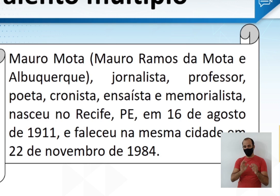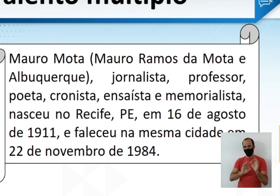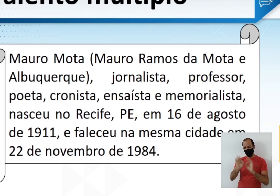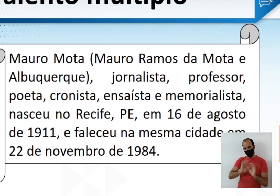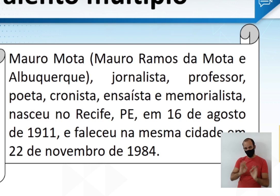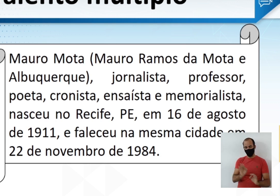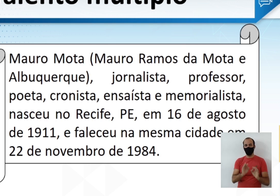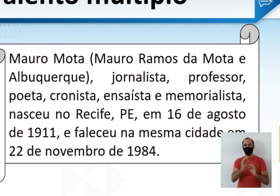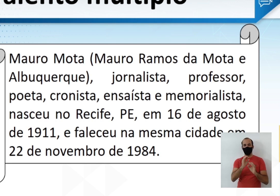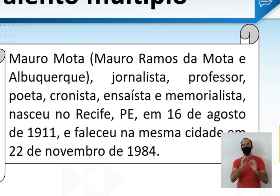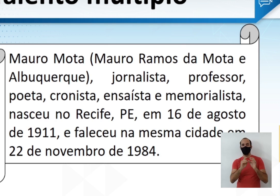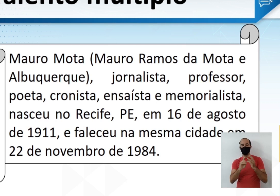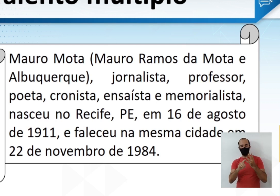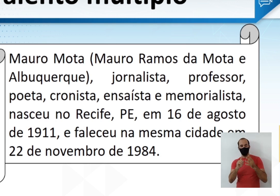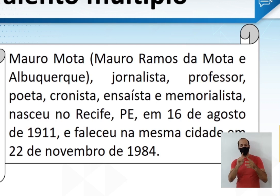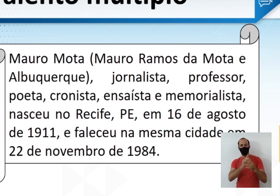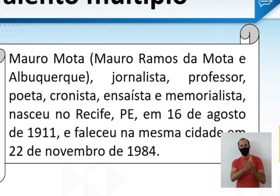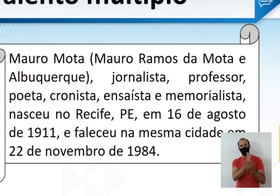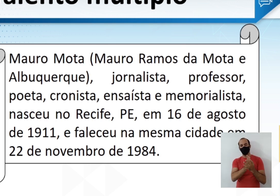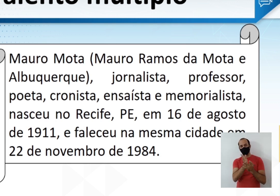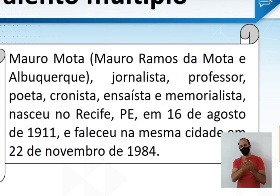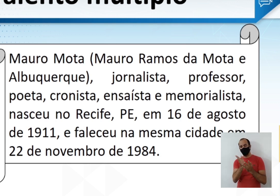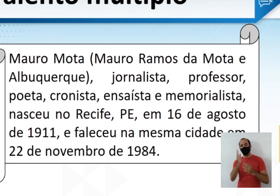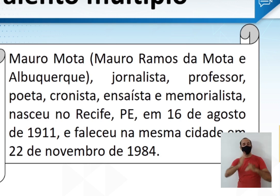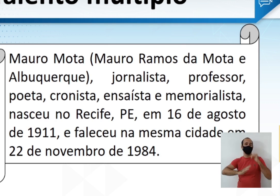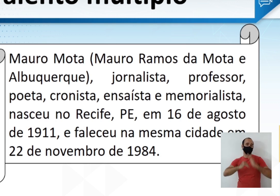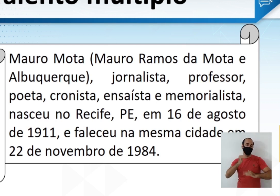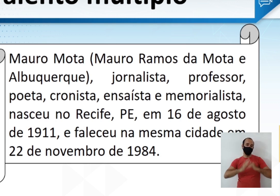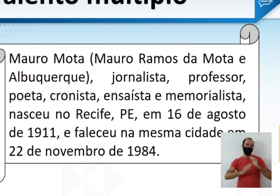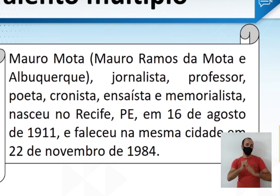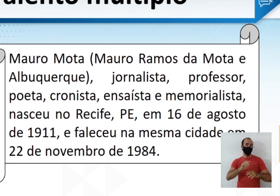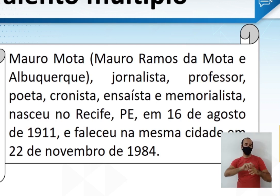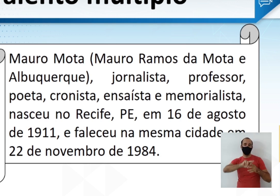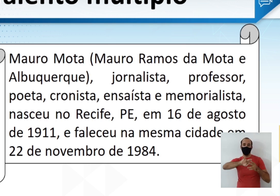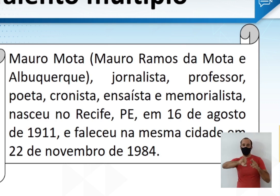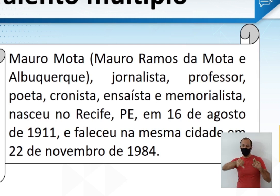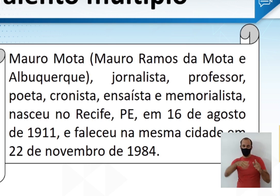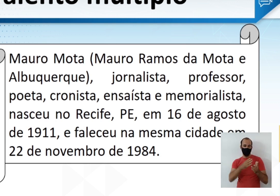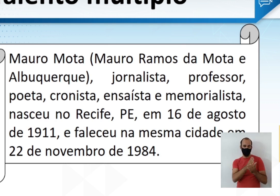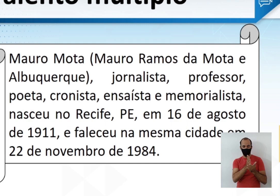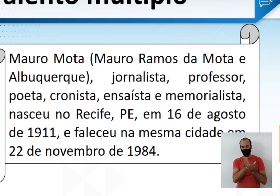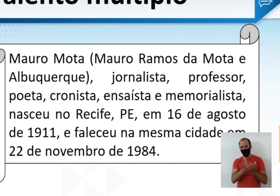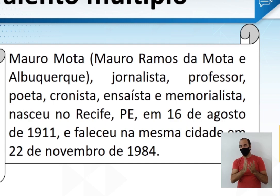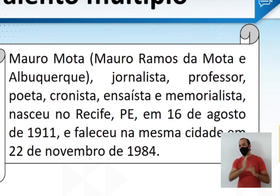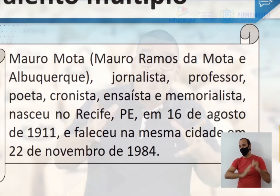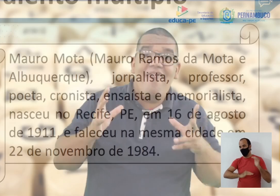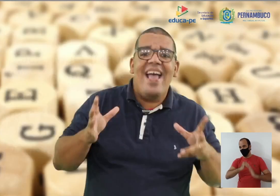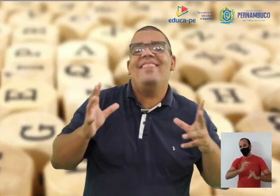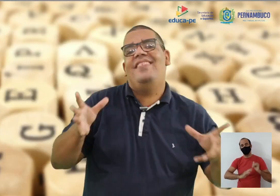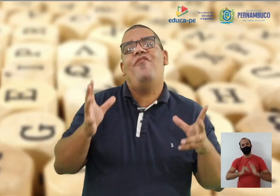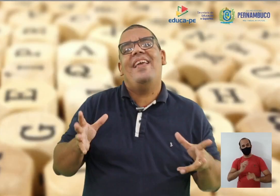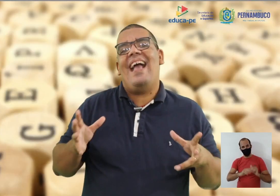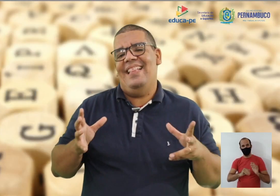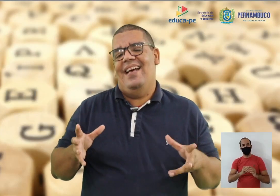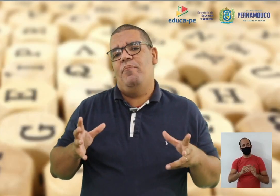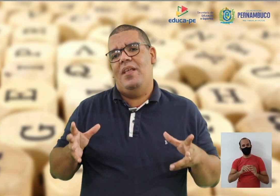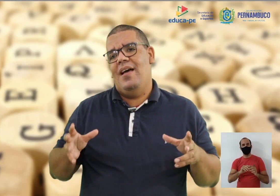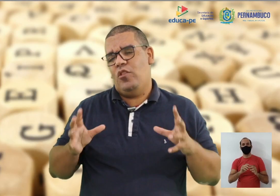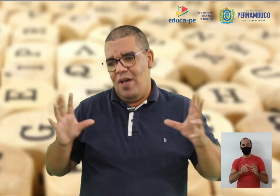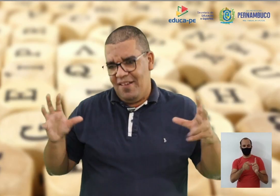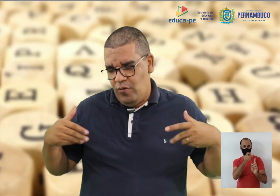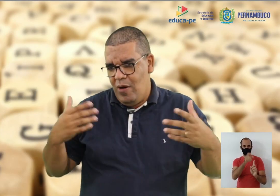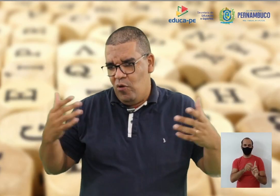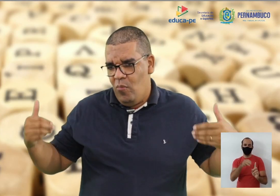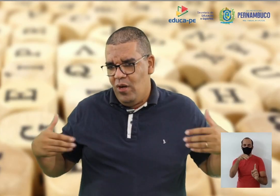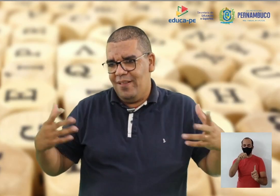Ou seja, alguém, né, que teve uma atuação cultural bastante diversificada, né?